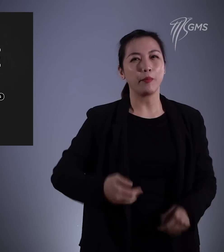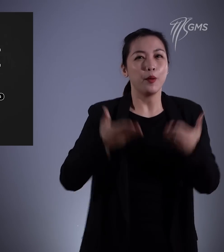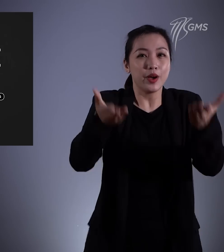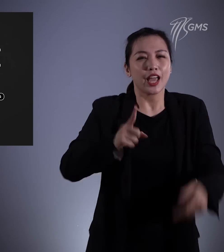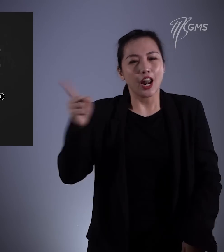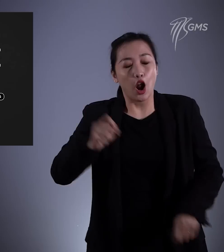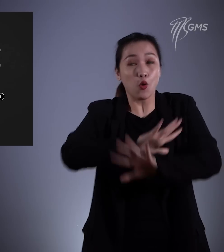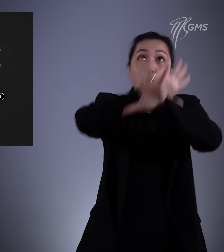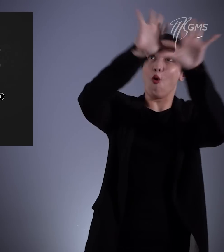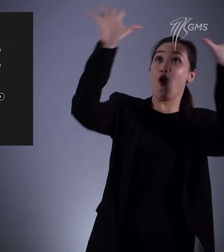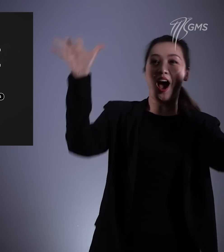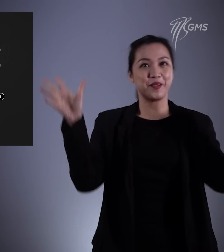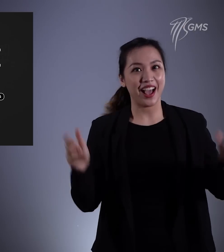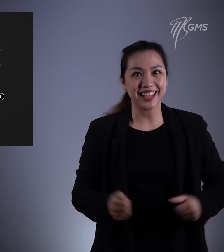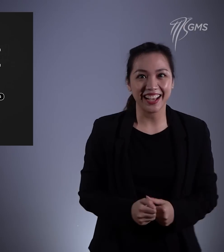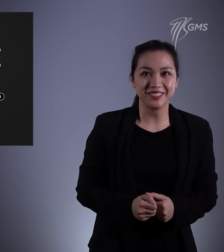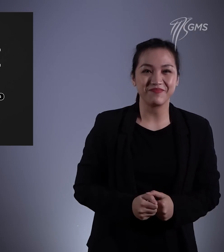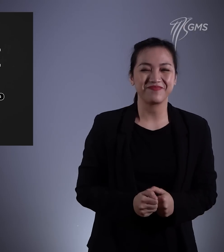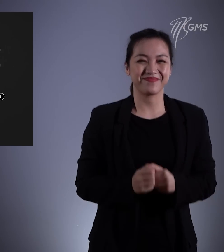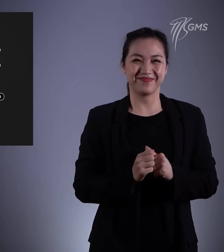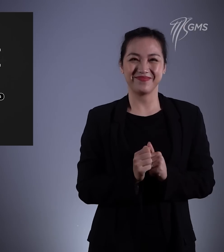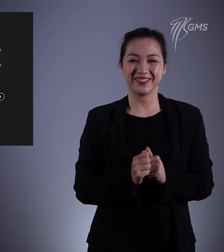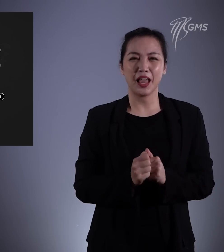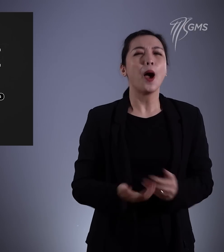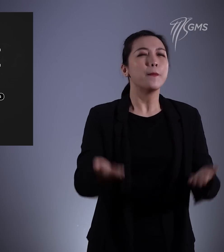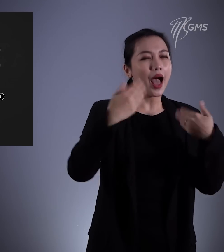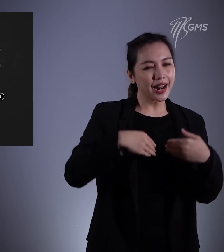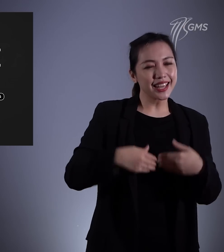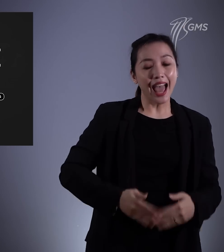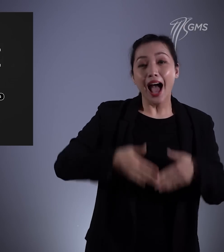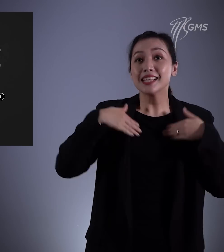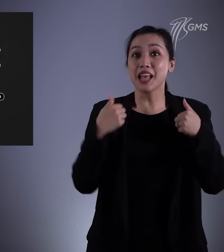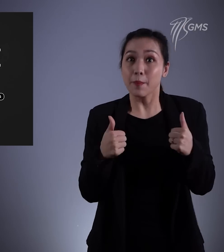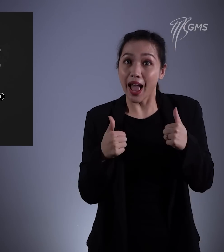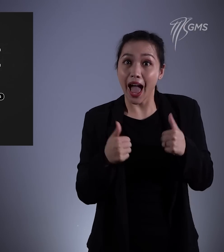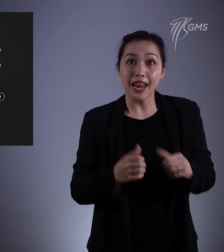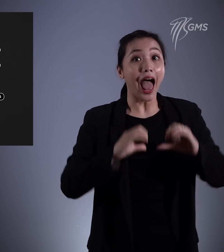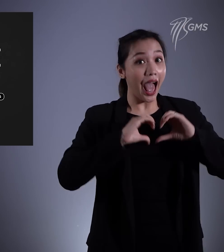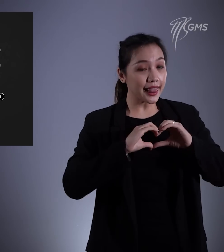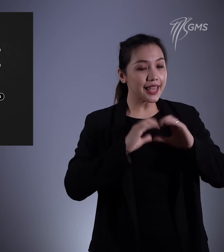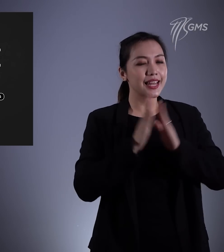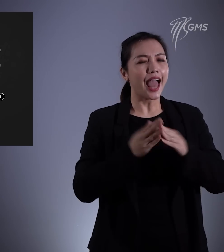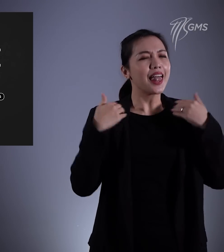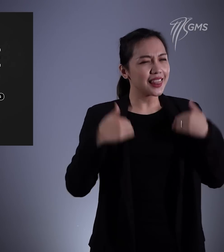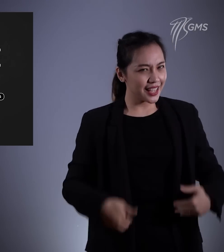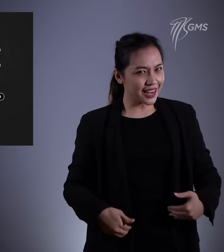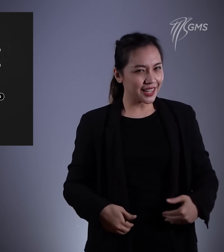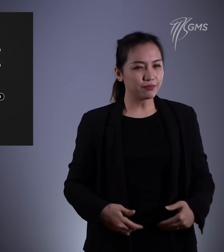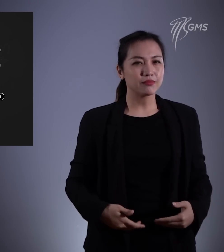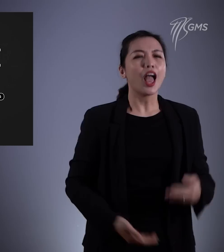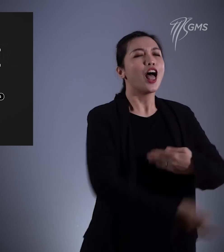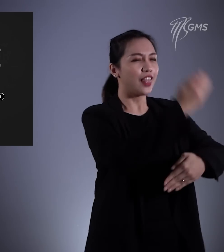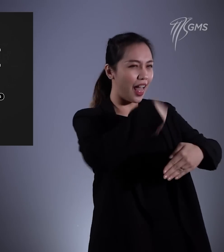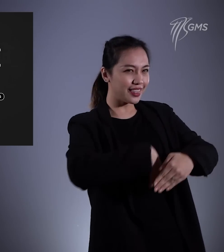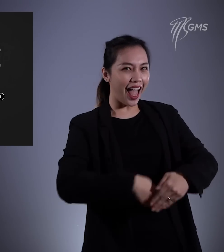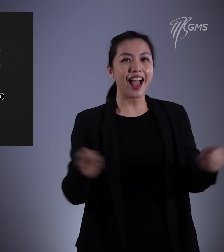dan luar biasa lewat tayangan ibadah hari ini. Mari kita siapkan hati, siapkan diri, datang dengan ucapan syukur, dengan